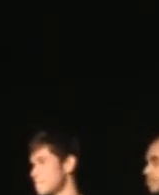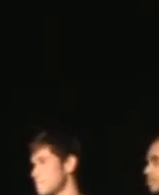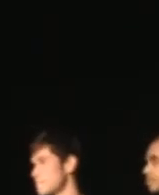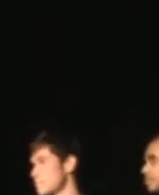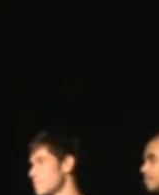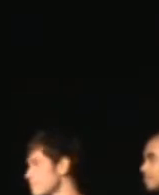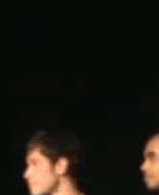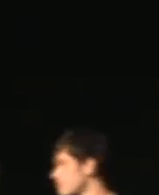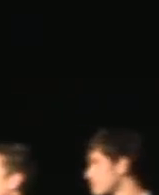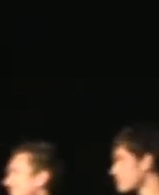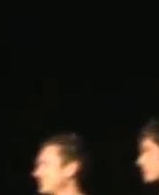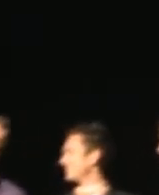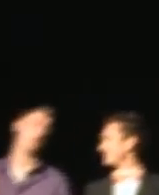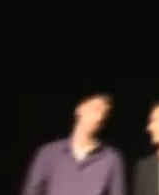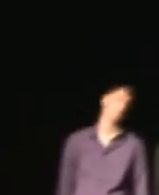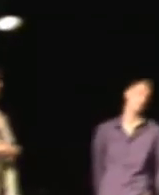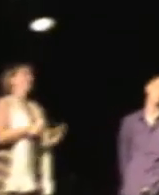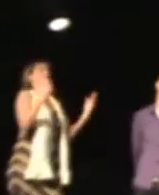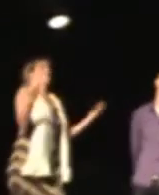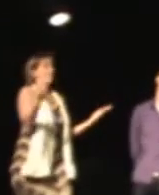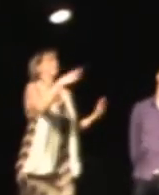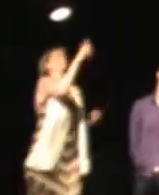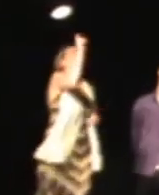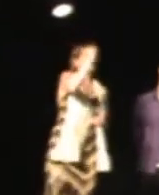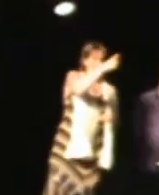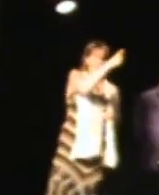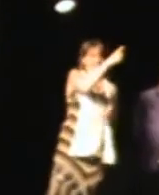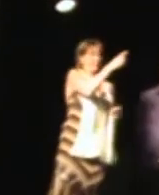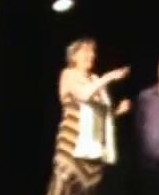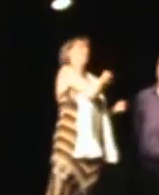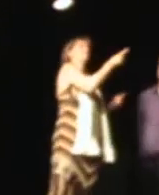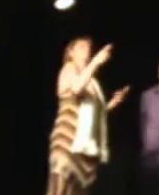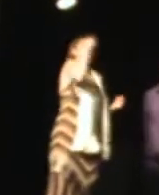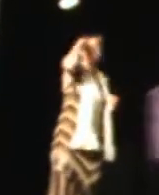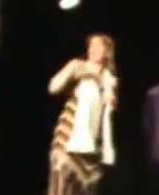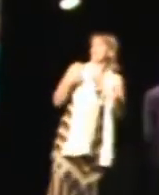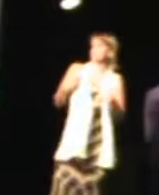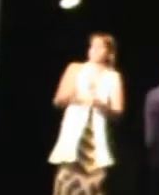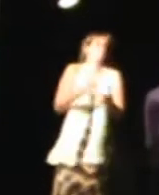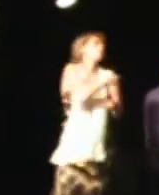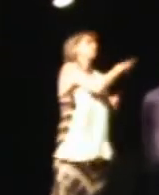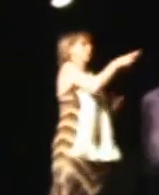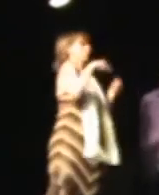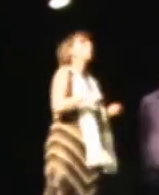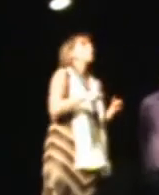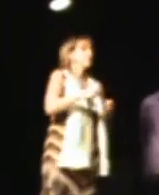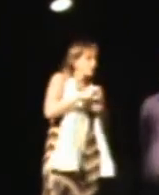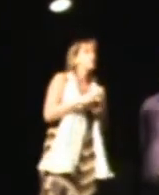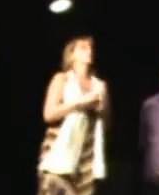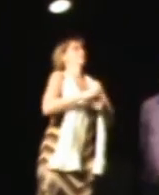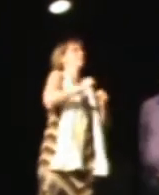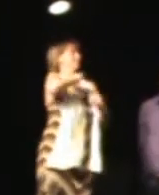moment nog 1-1. We hadden gewoon hoop die 1-0 kunnen vasthouden, maar... Ja, maar, ik weet het natuurlijk